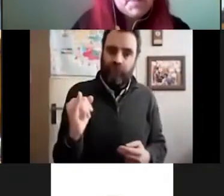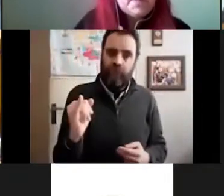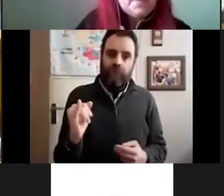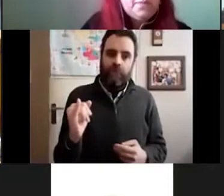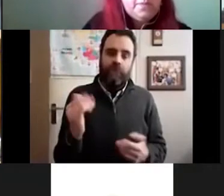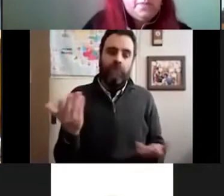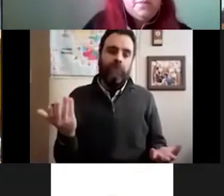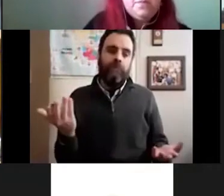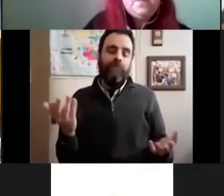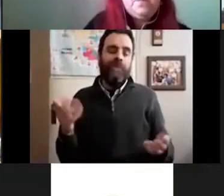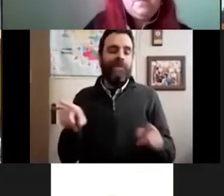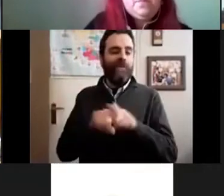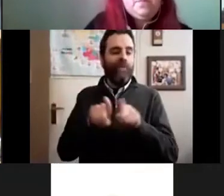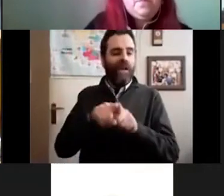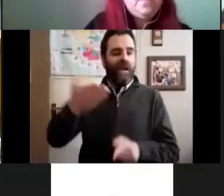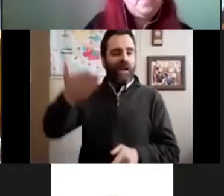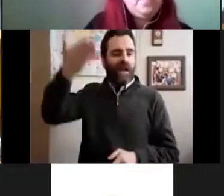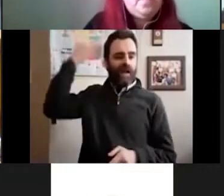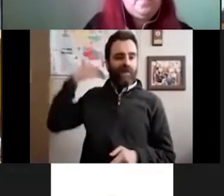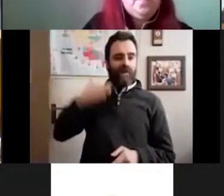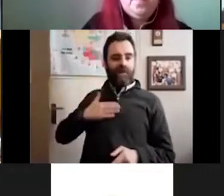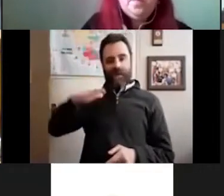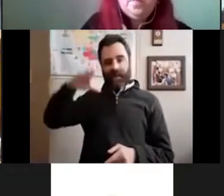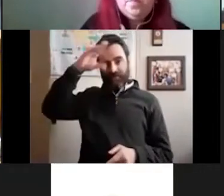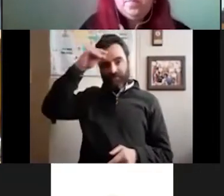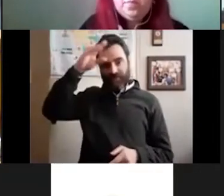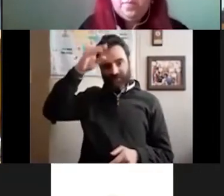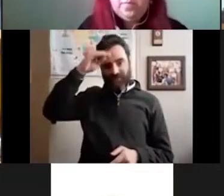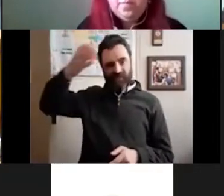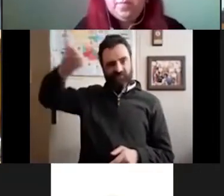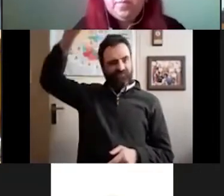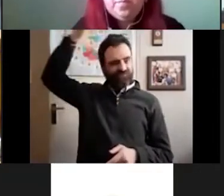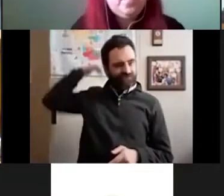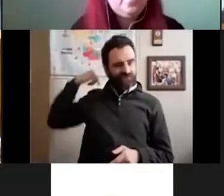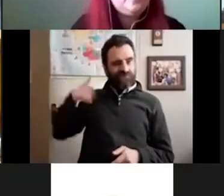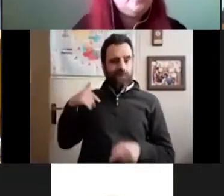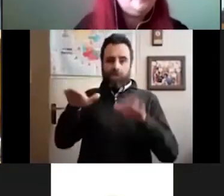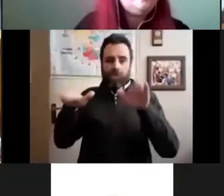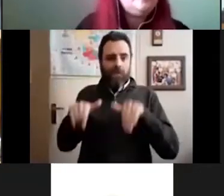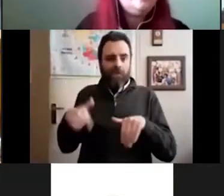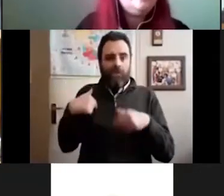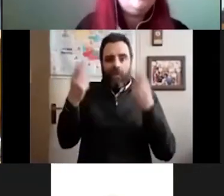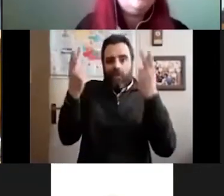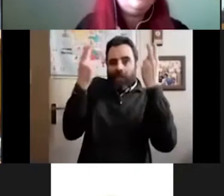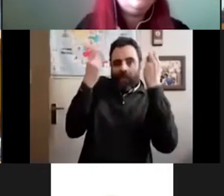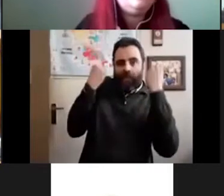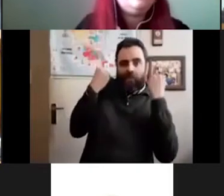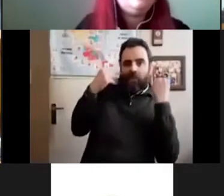para que podamos esforzarnos y enfrentar esto como con una valentía. Antes